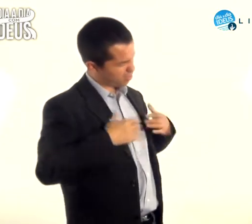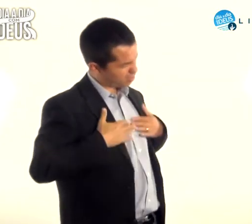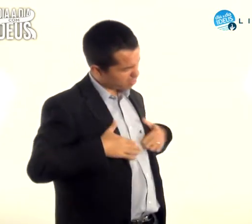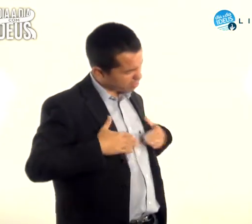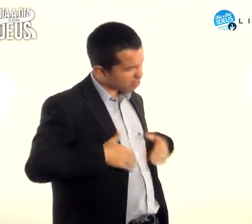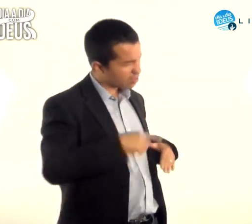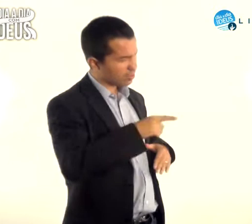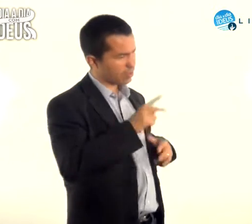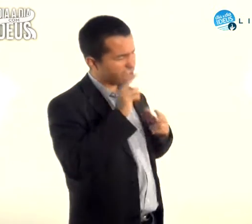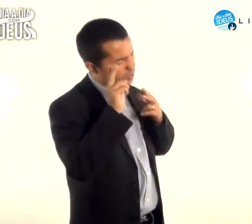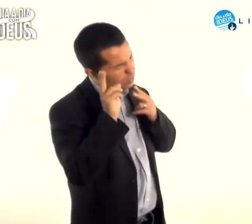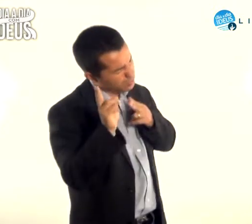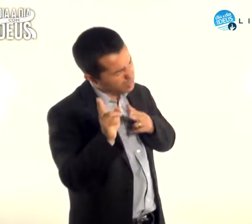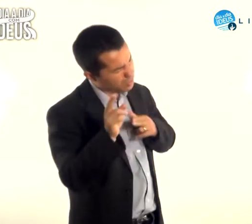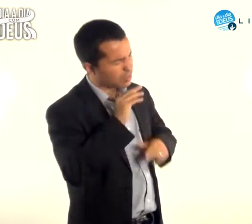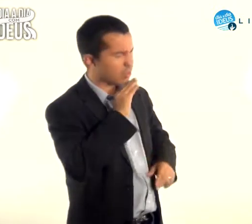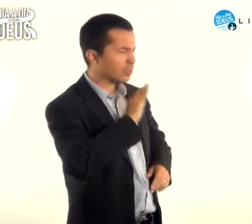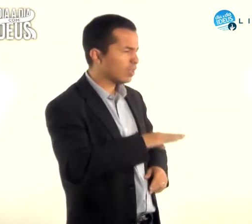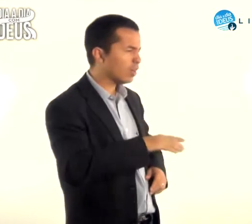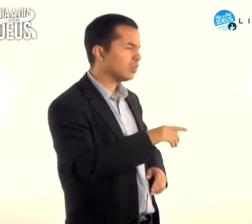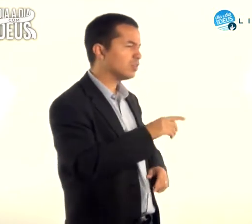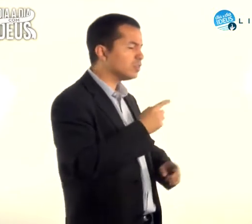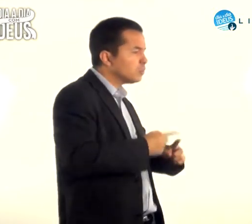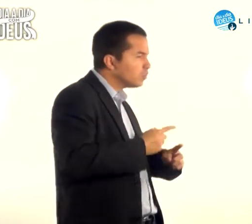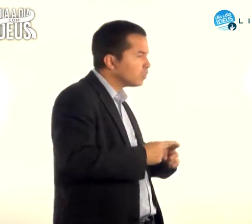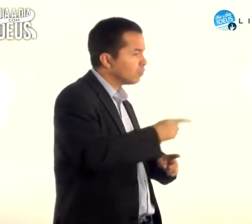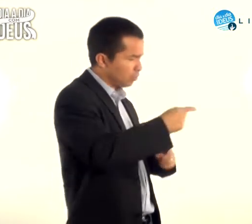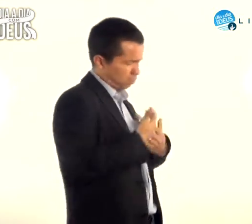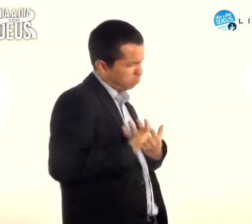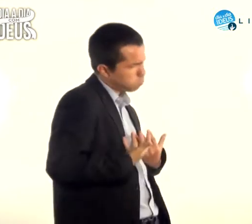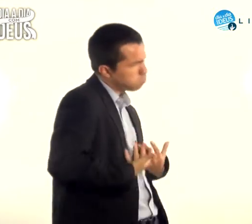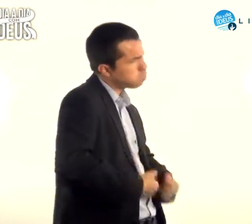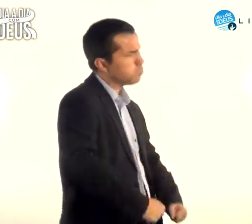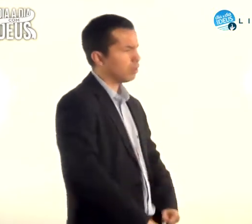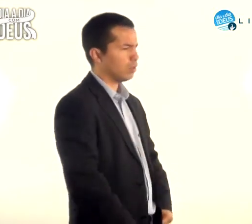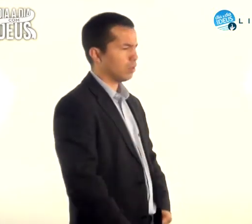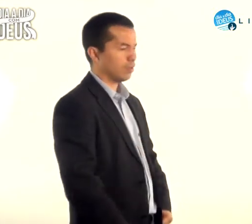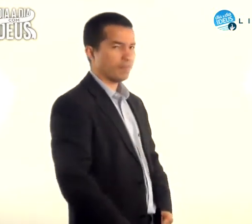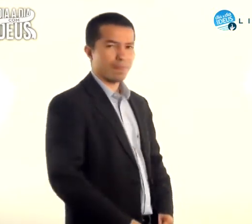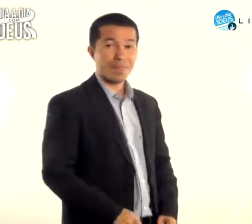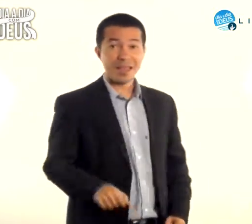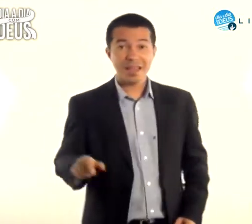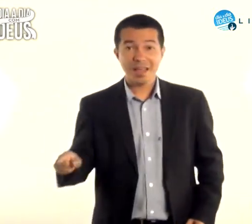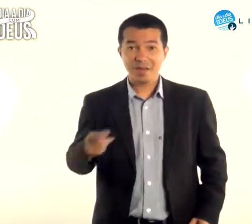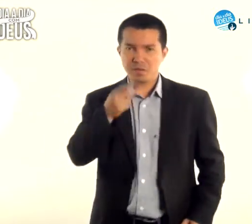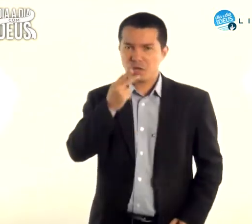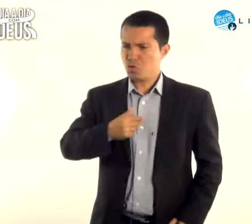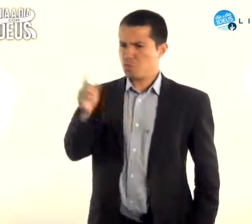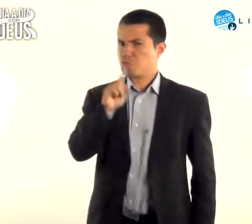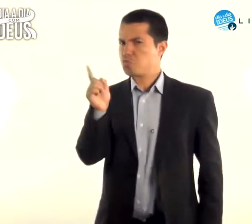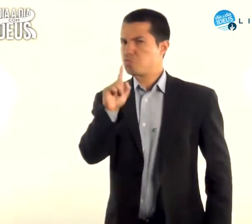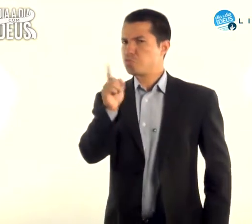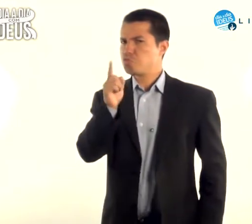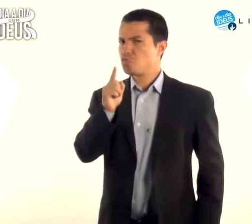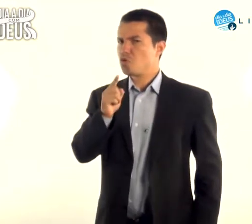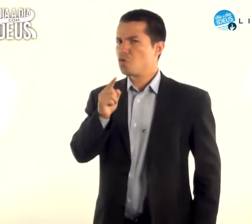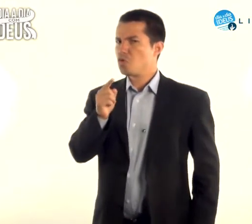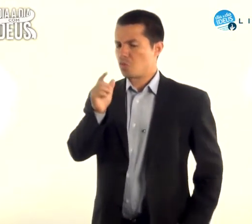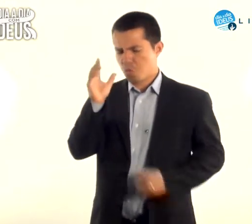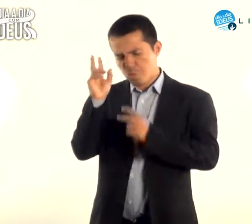em quando, dormir um pouco de tarde, né? Porque você está cansado. Mas ela não pode dormir, dormir é perda de tempo para